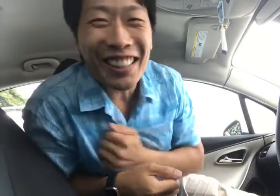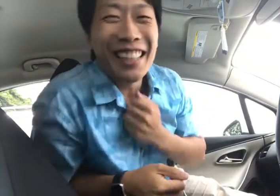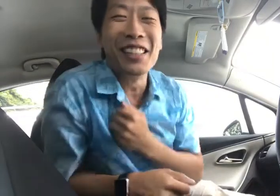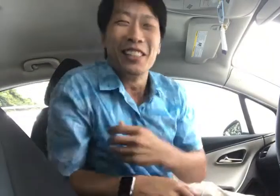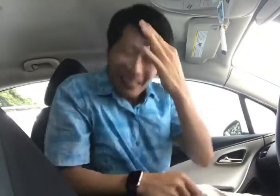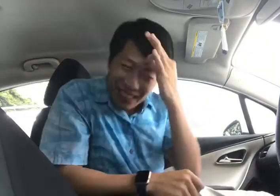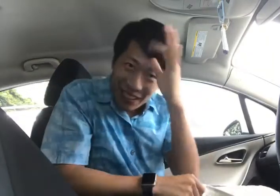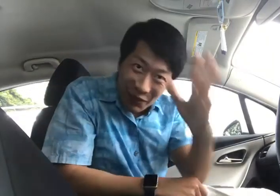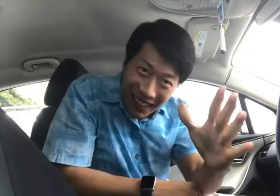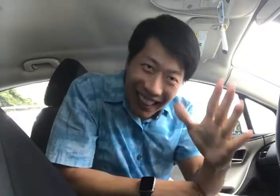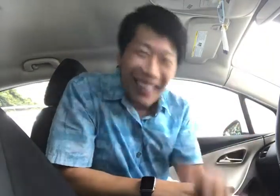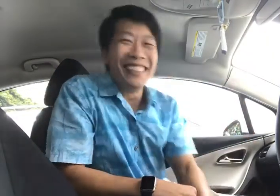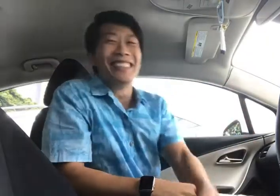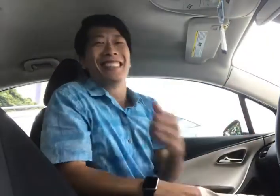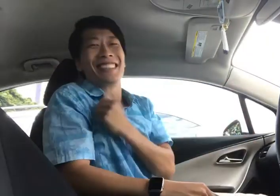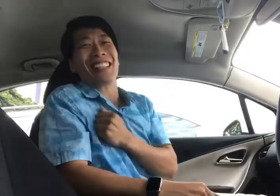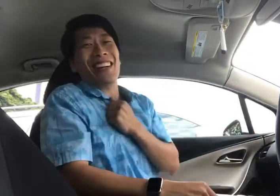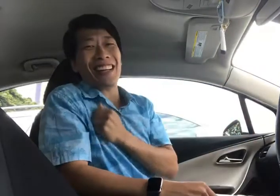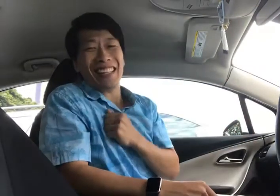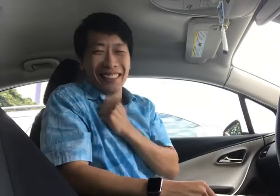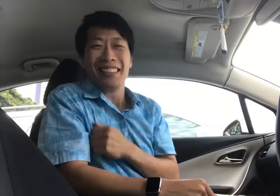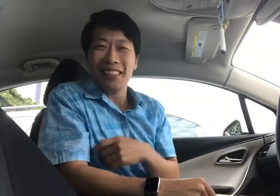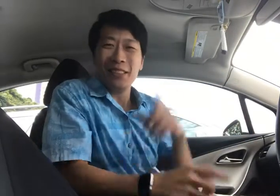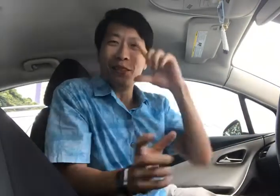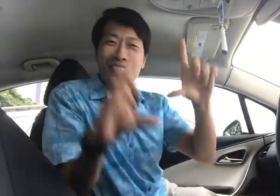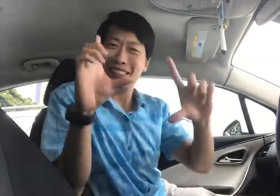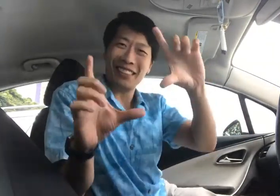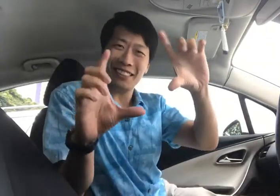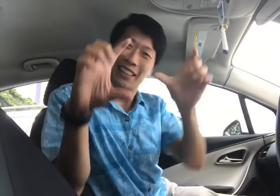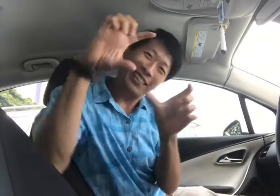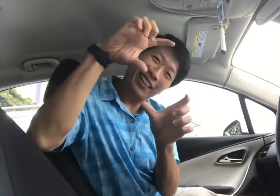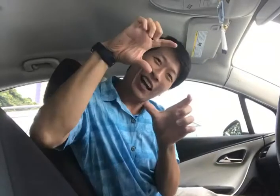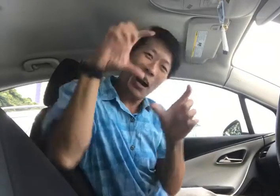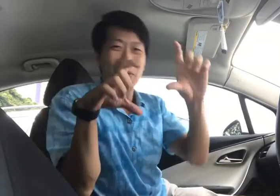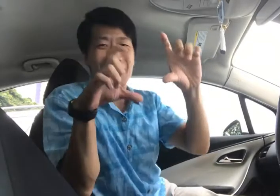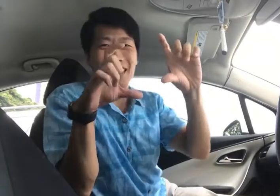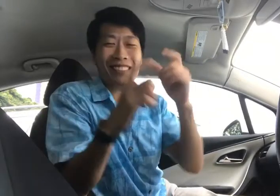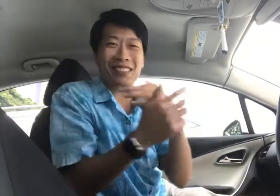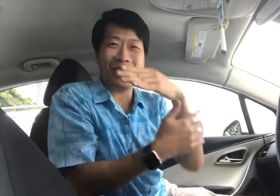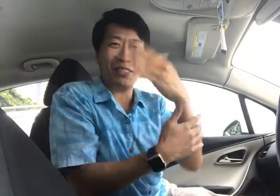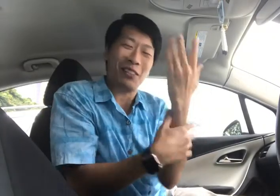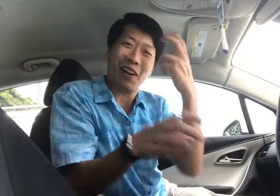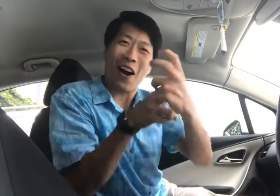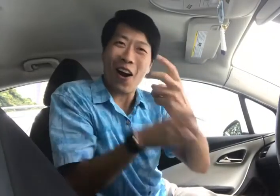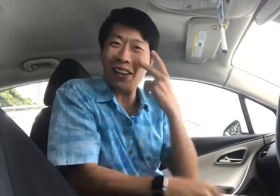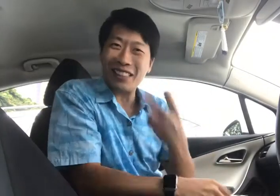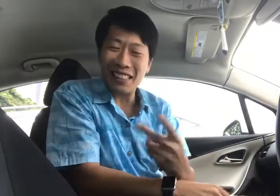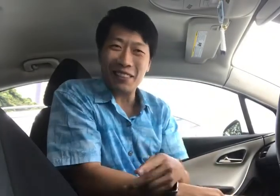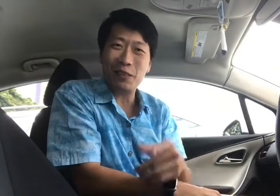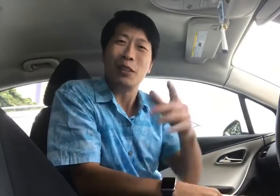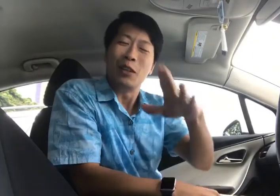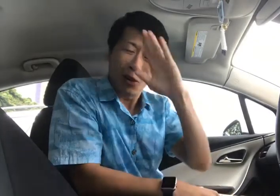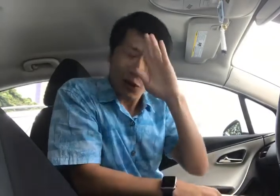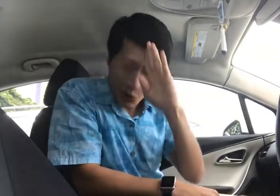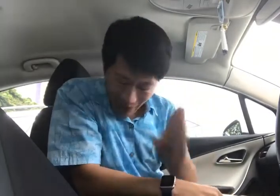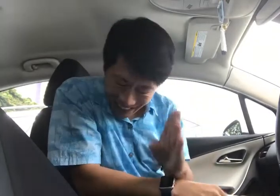Sorry. See my set? Sorry. It was like opposite, so hard to see.